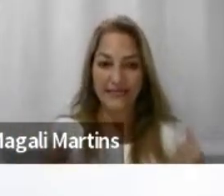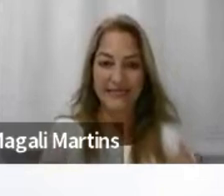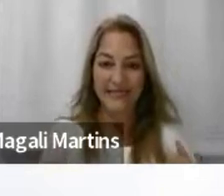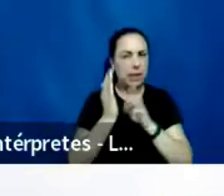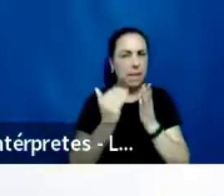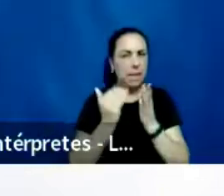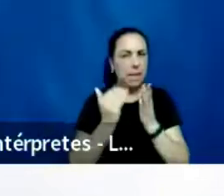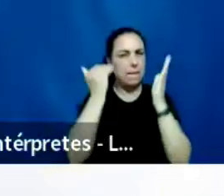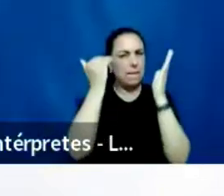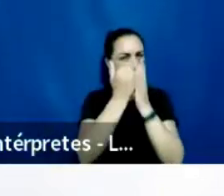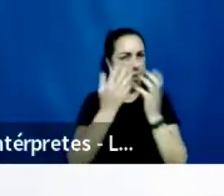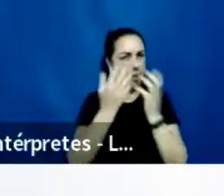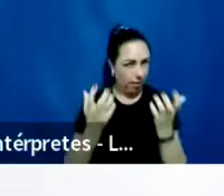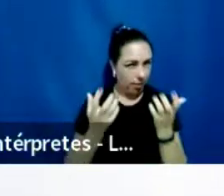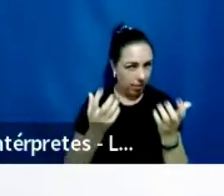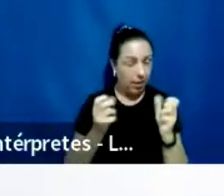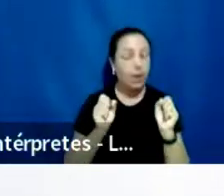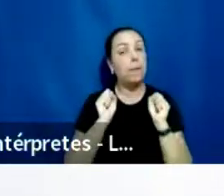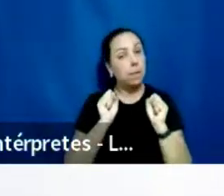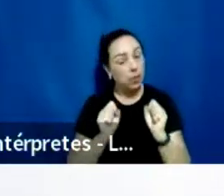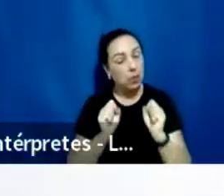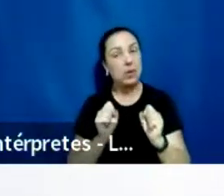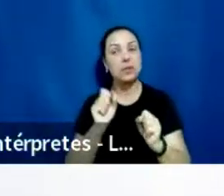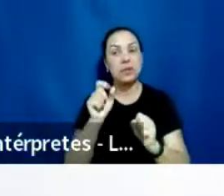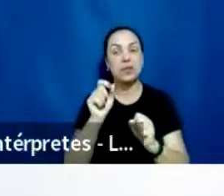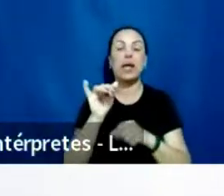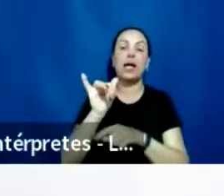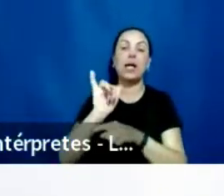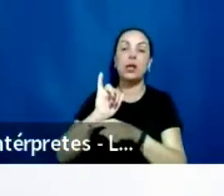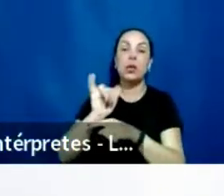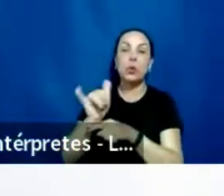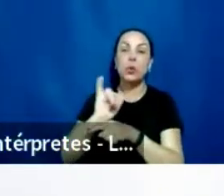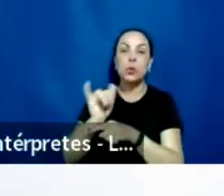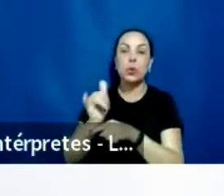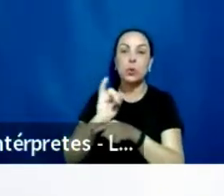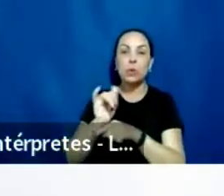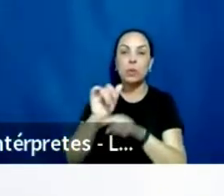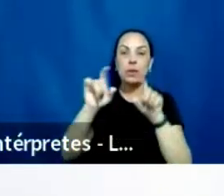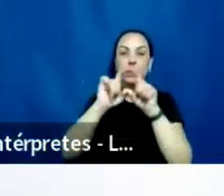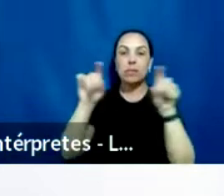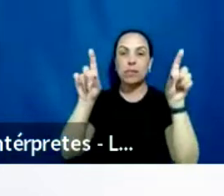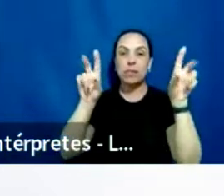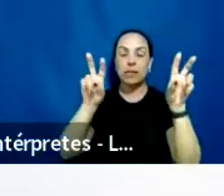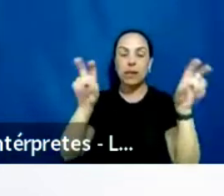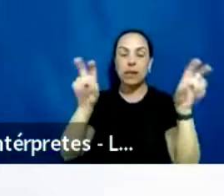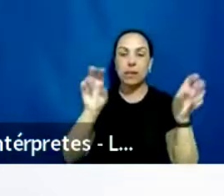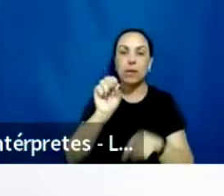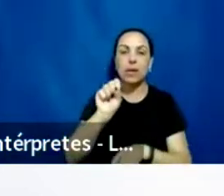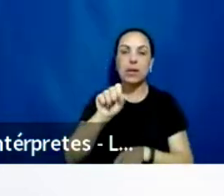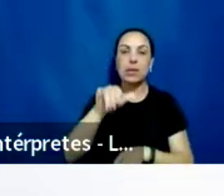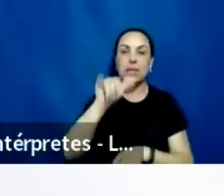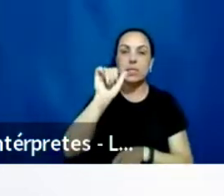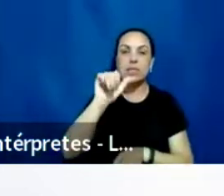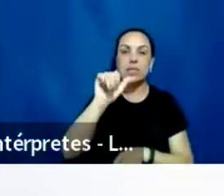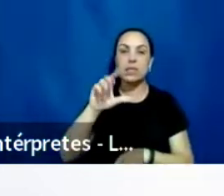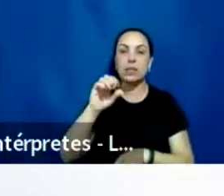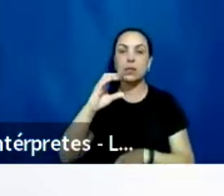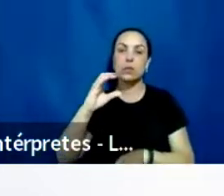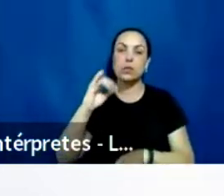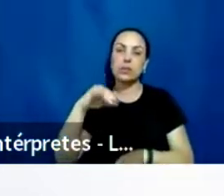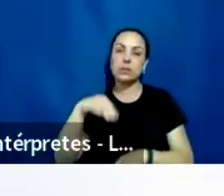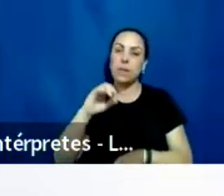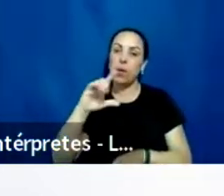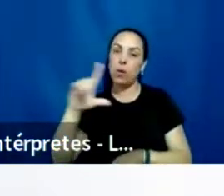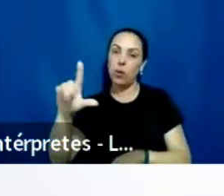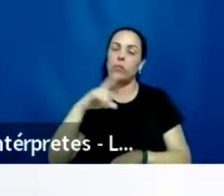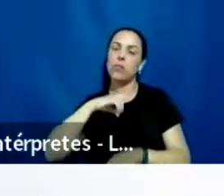pode pesquisar no YouTube, onde você vai encontrar ali vários depoimentos incríveis e também